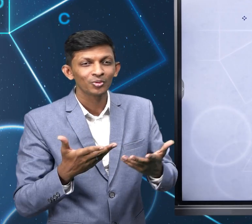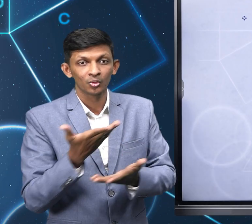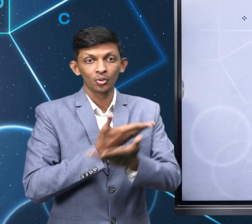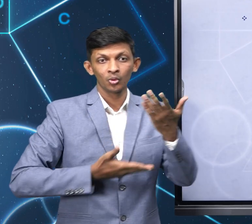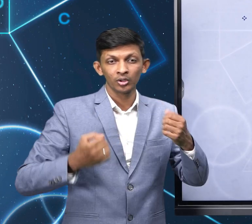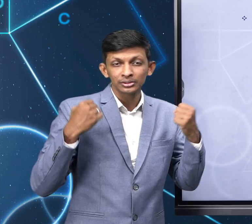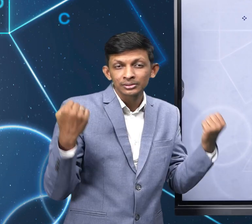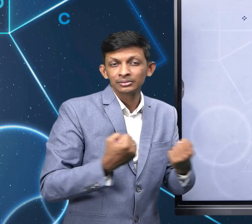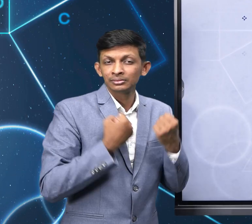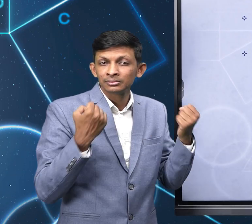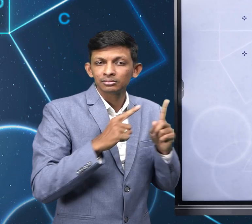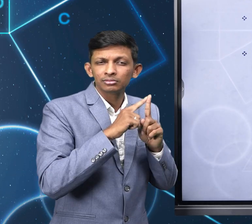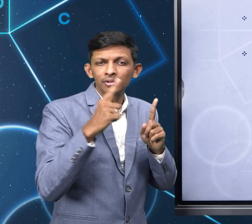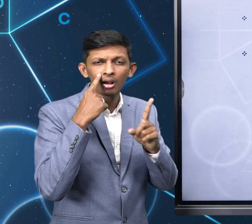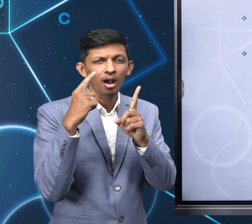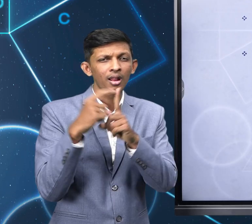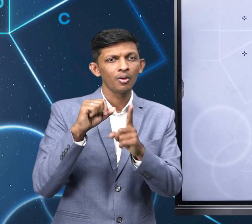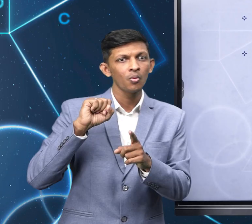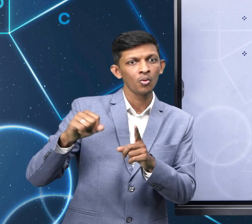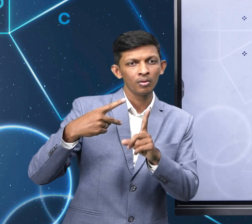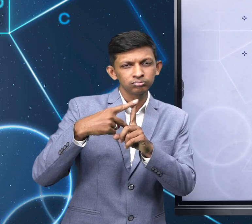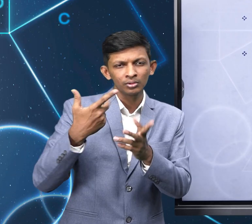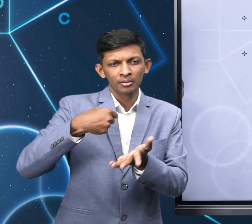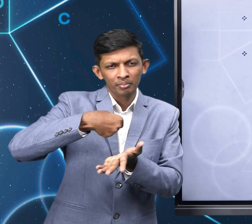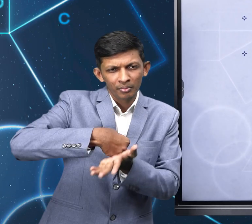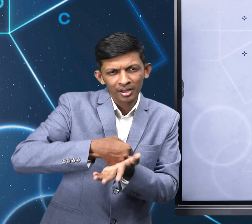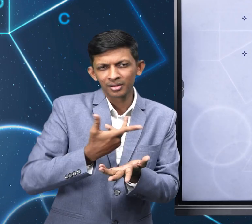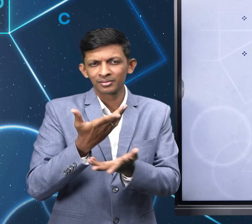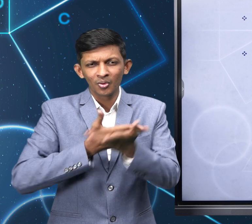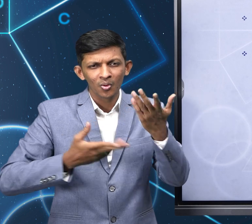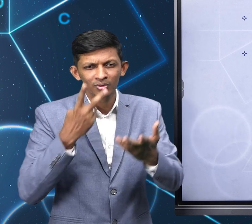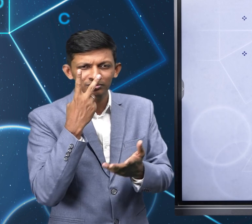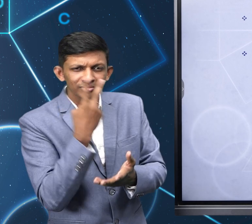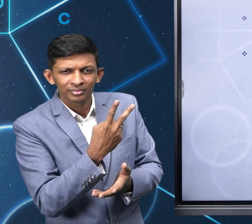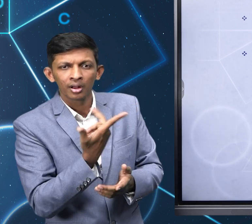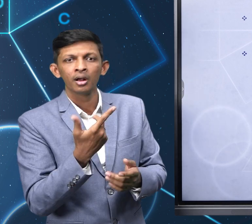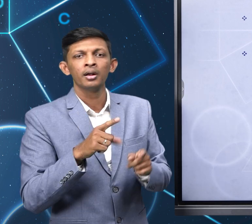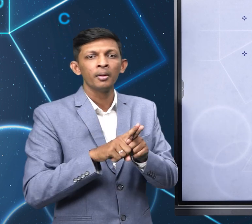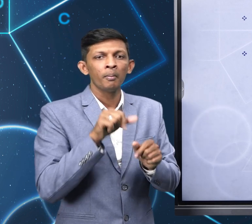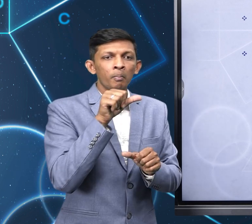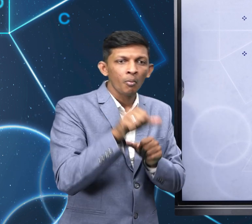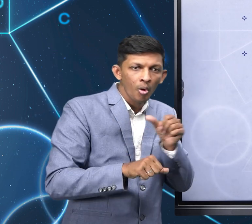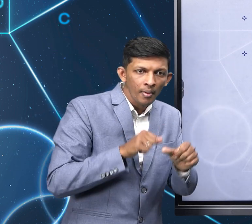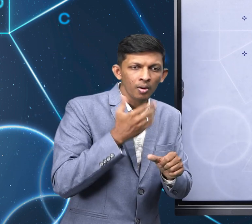तथापि आपण जे पाहतो त्या आधारे आपण आकार ओळखू शकतो. या